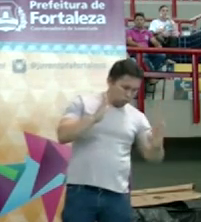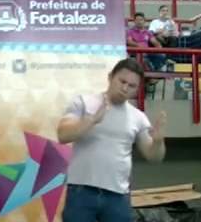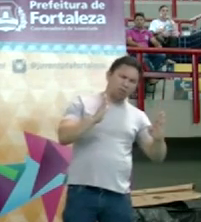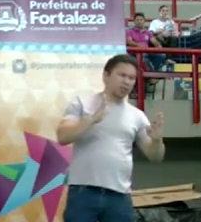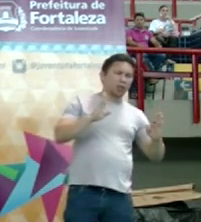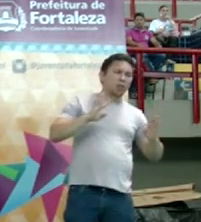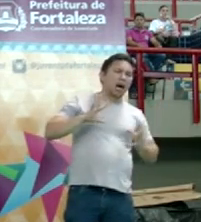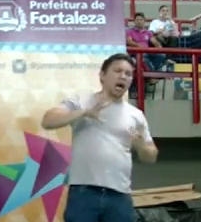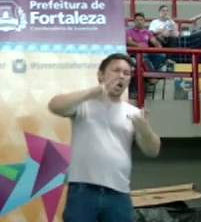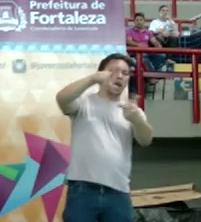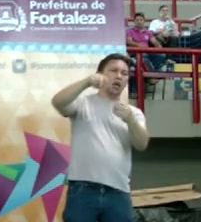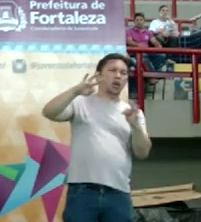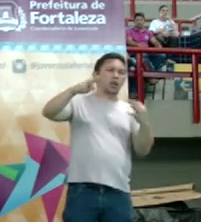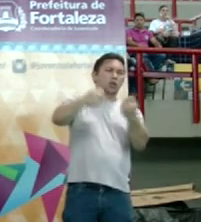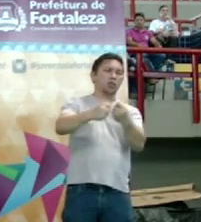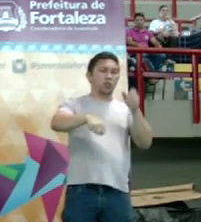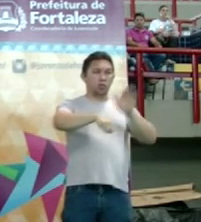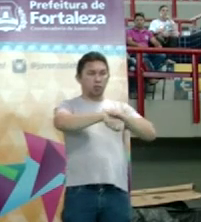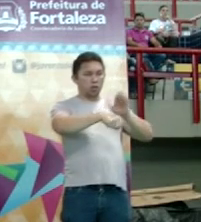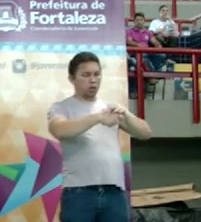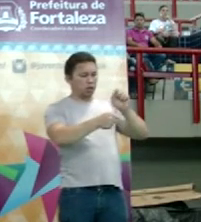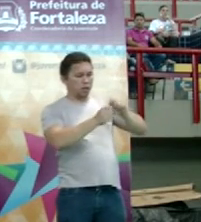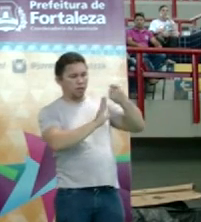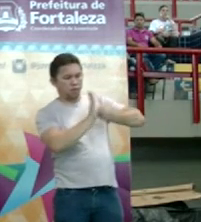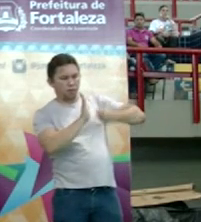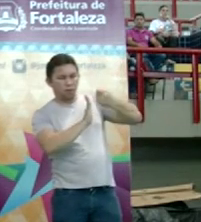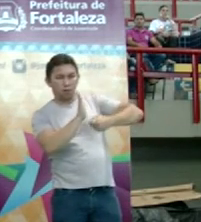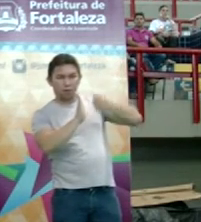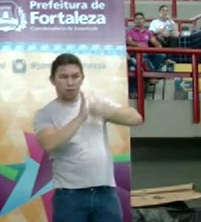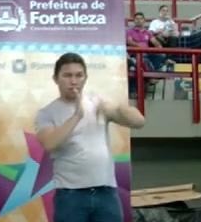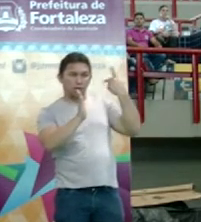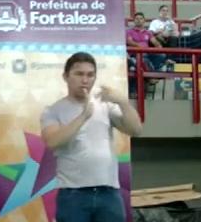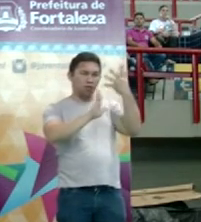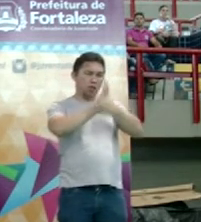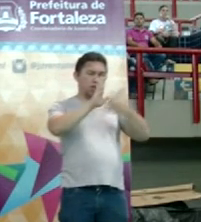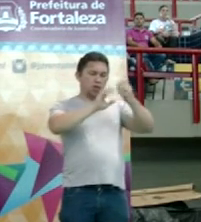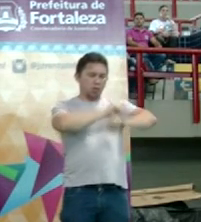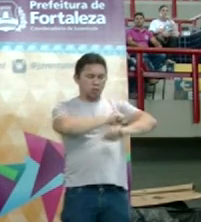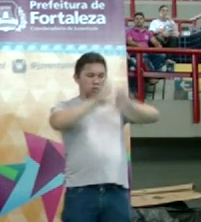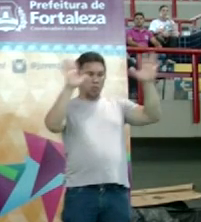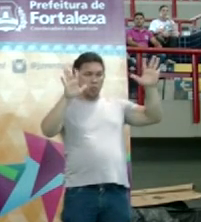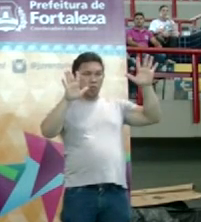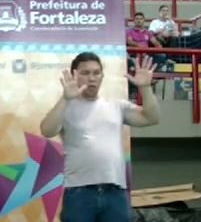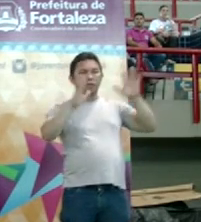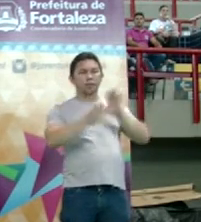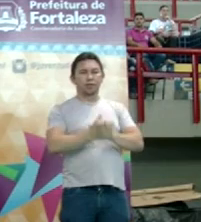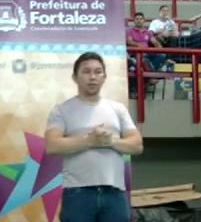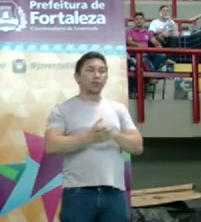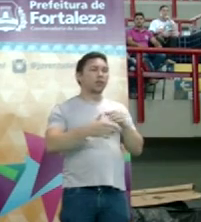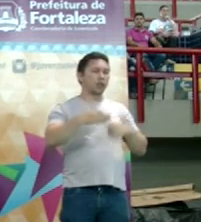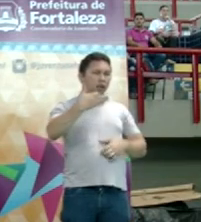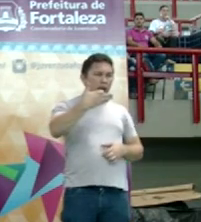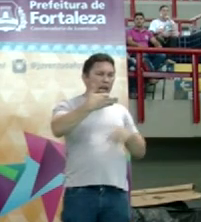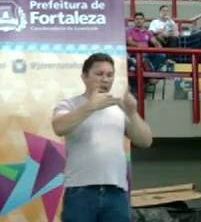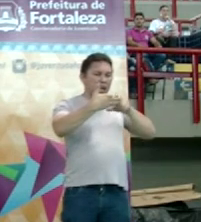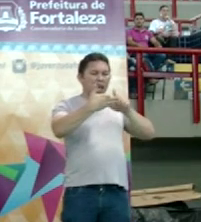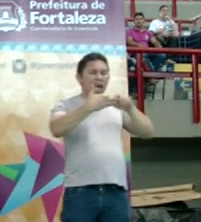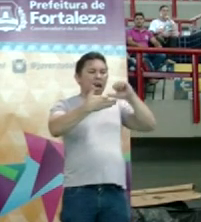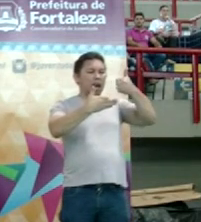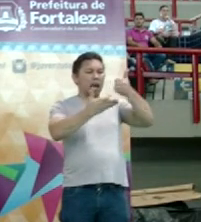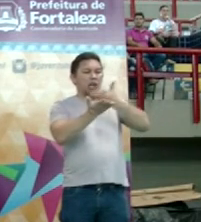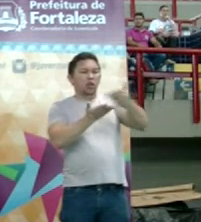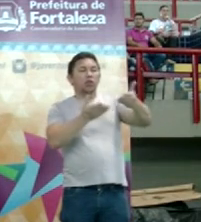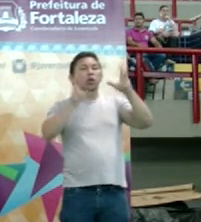no mundo. Quem está produzindo o texto tem que deixar claro na introdução que assunto